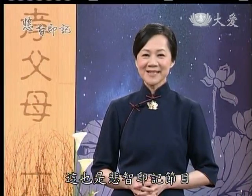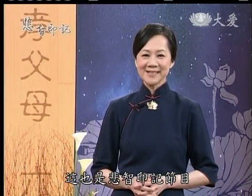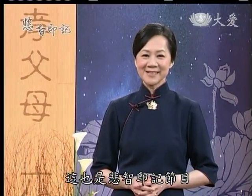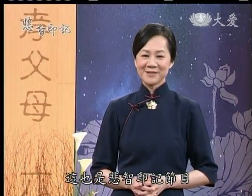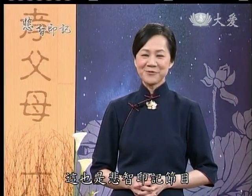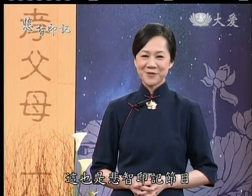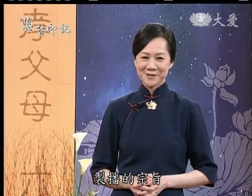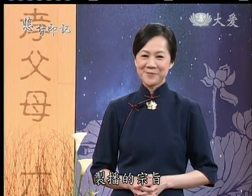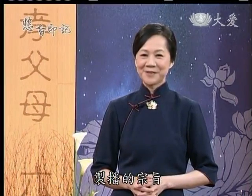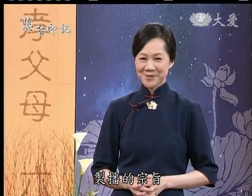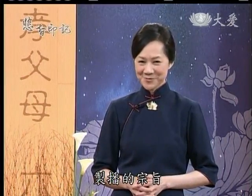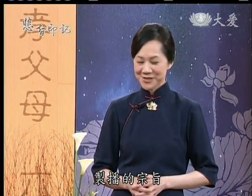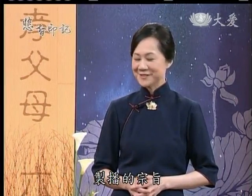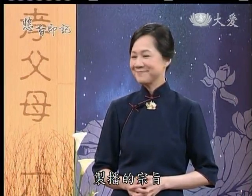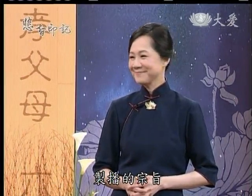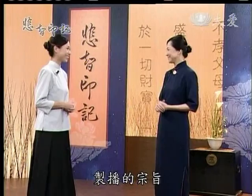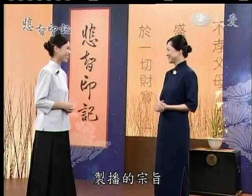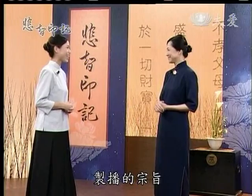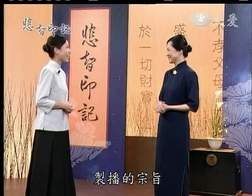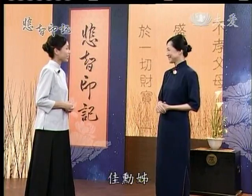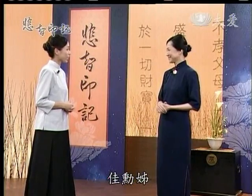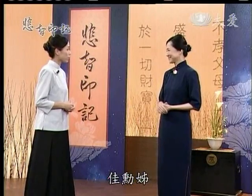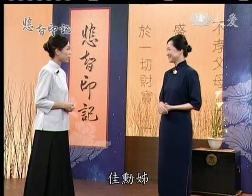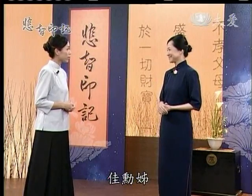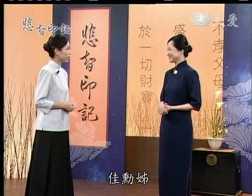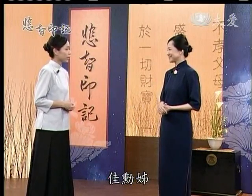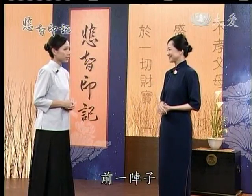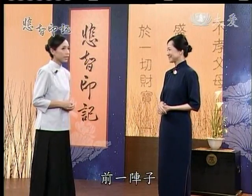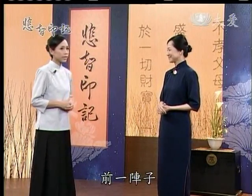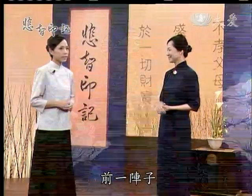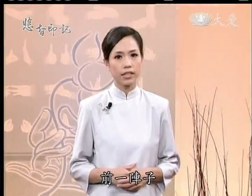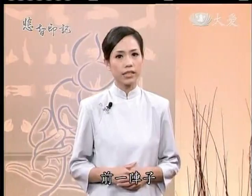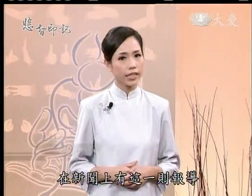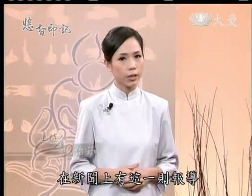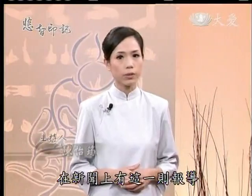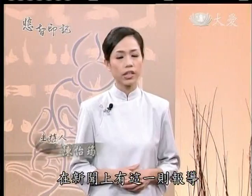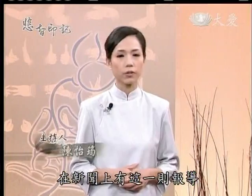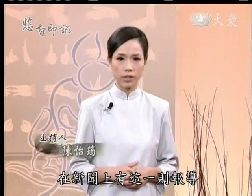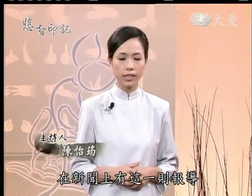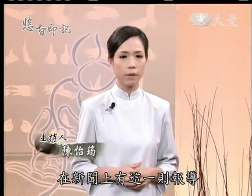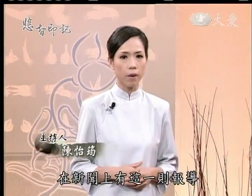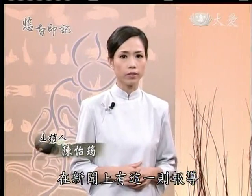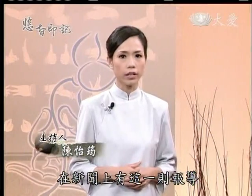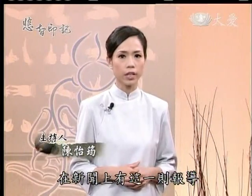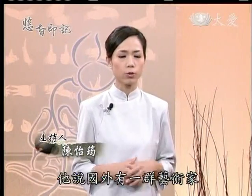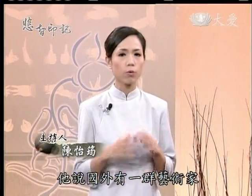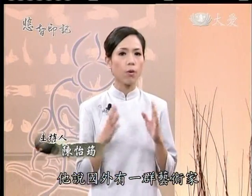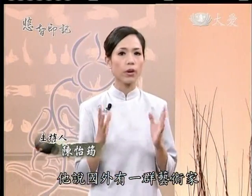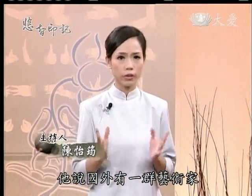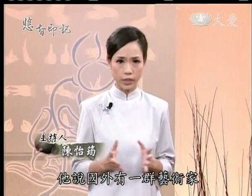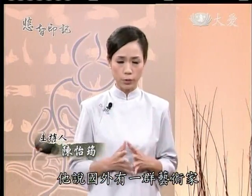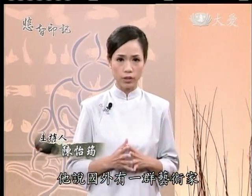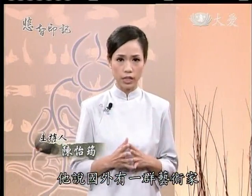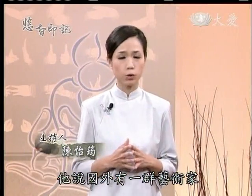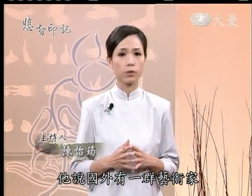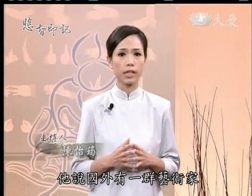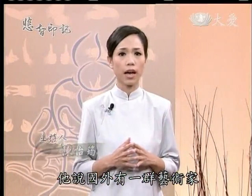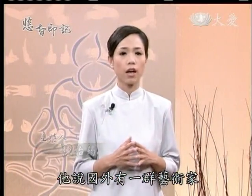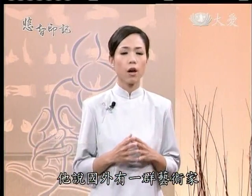掷印记》节目直播的宗旨。 嘉勋姐，前一阵子在新闻上有这一则报道，他说国外有一群艺术家